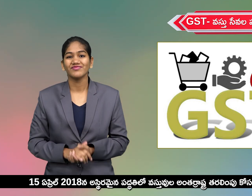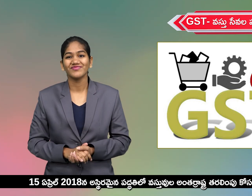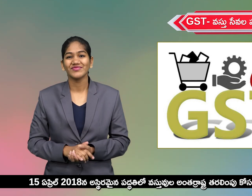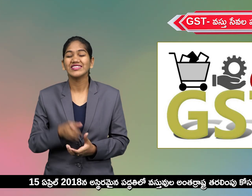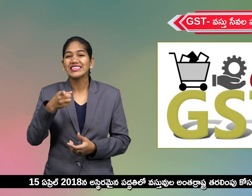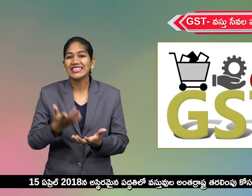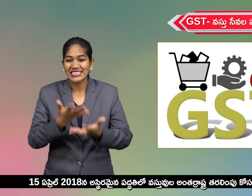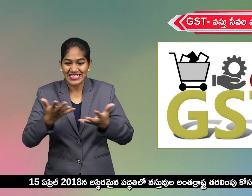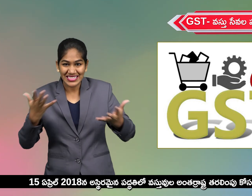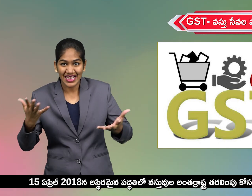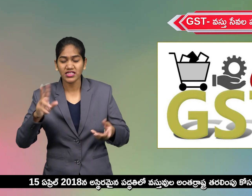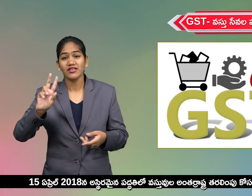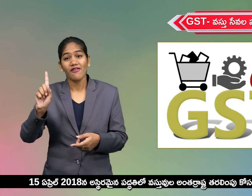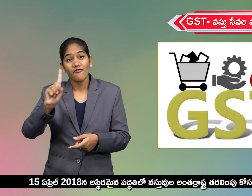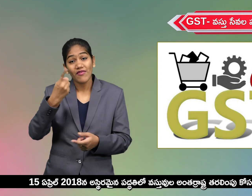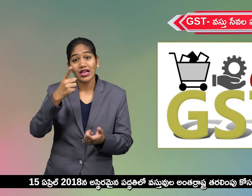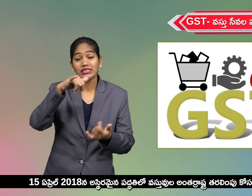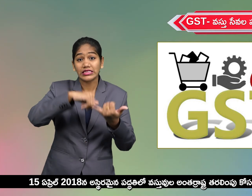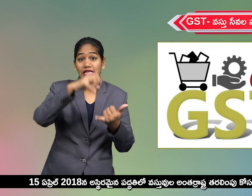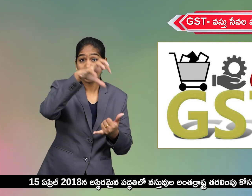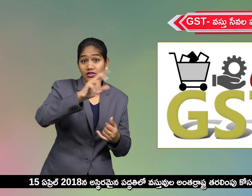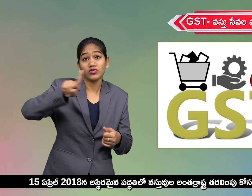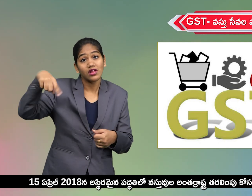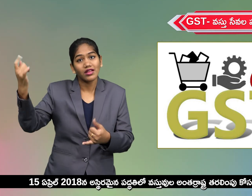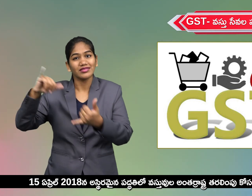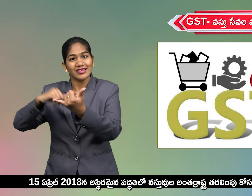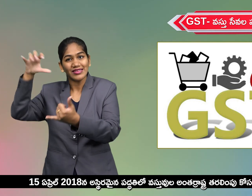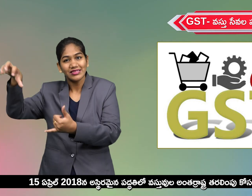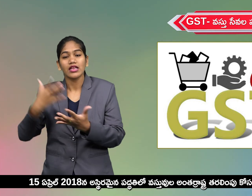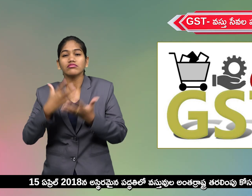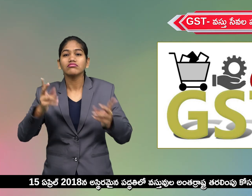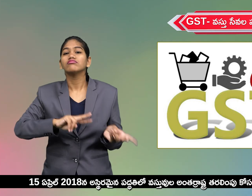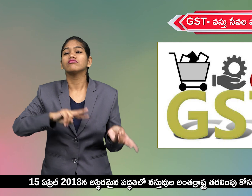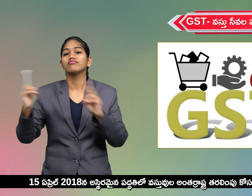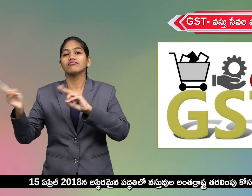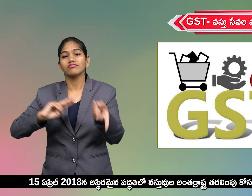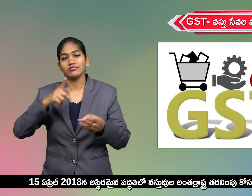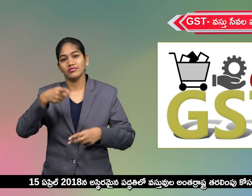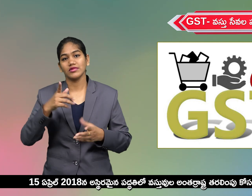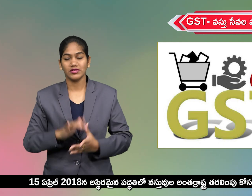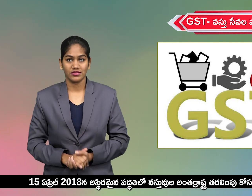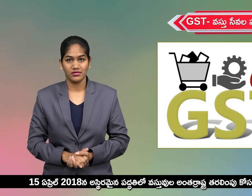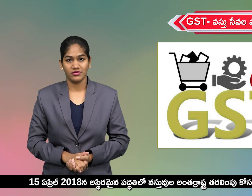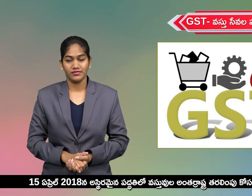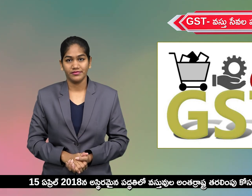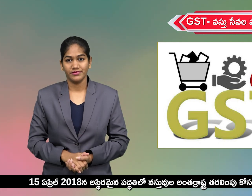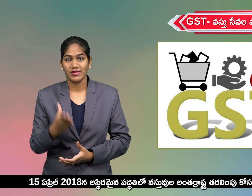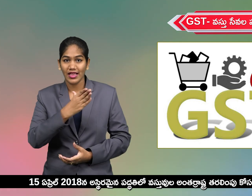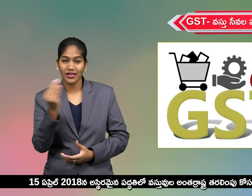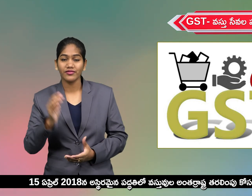15 ఏప్రిల్ 2018న అస్థిరమైన పద్ధతిలో వస్తువుల అంతర్రాష్ట్ర తరలింపు